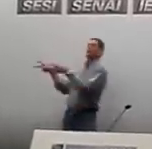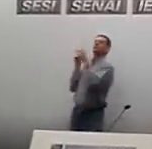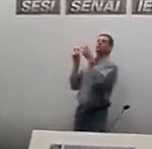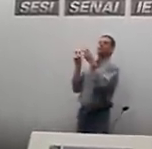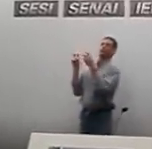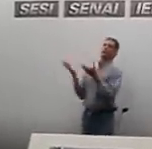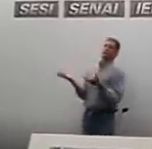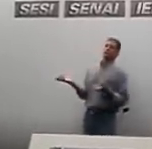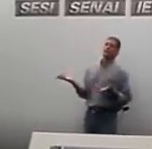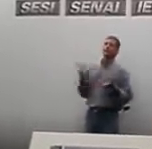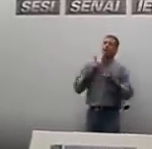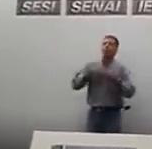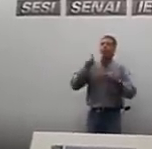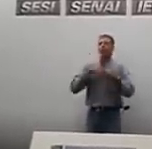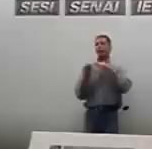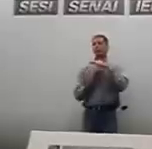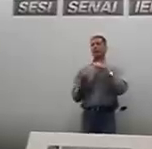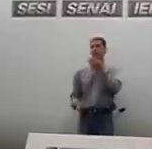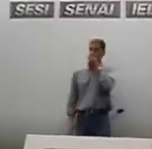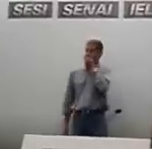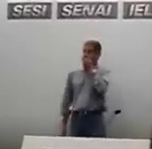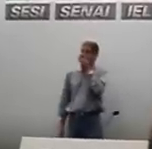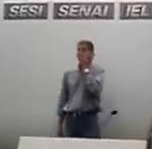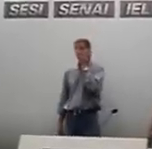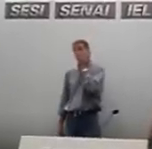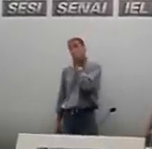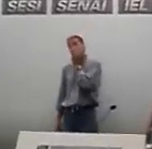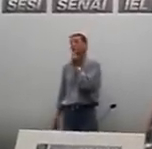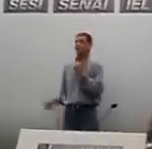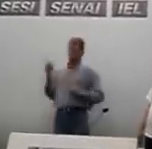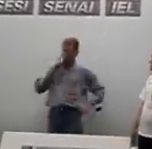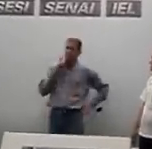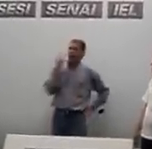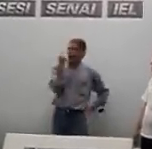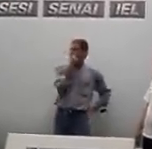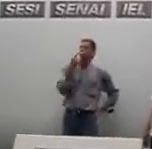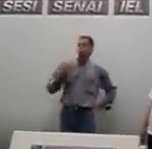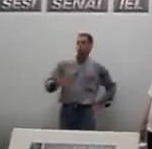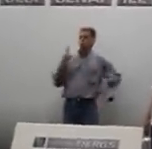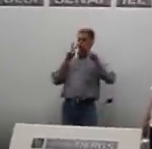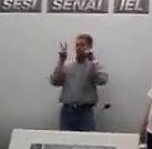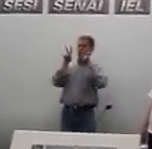não tiver contato visual com o surdo, então o surdo vai perceber que há um problema.